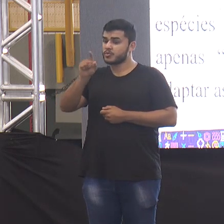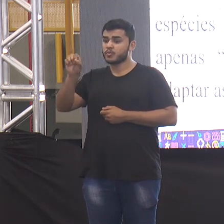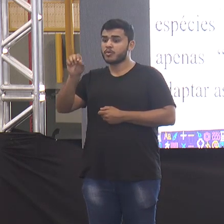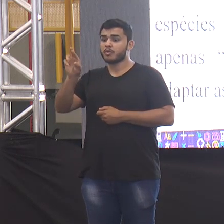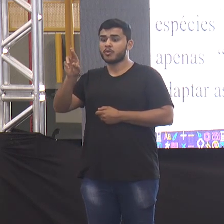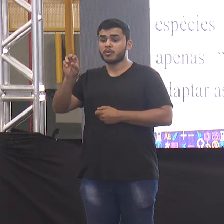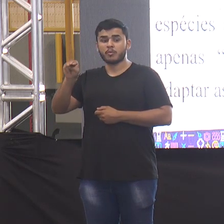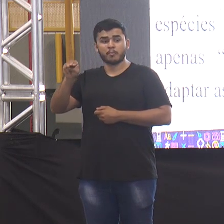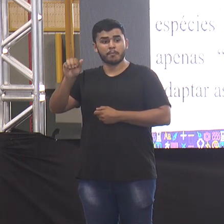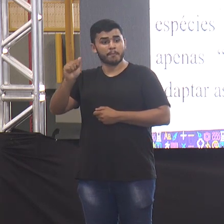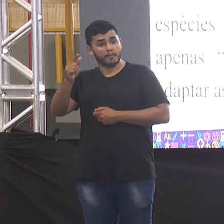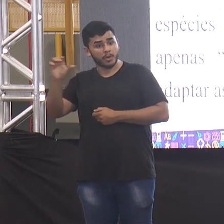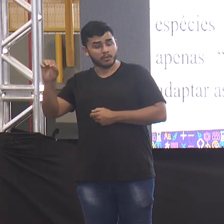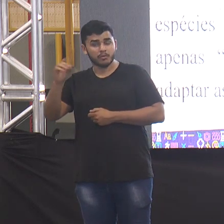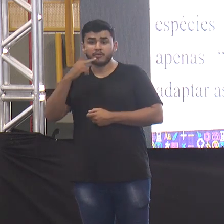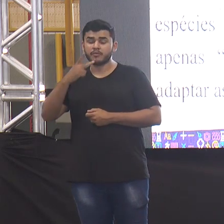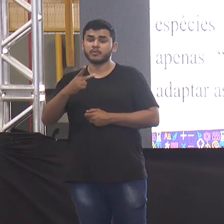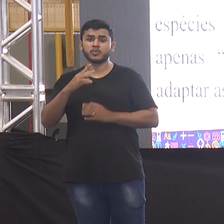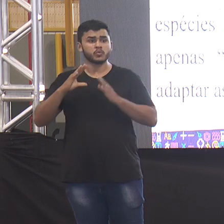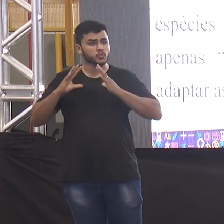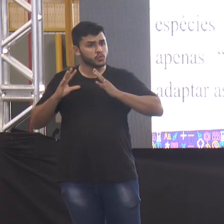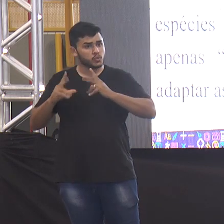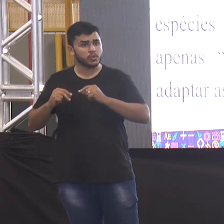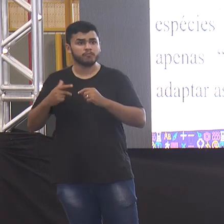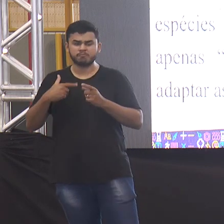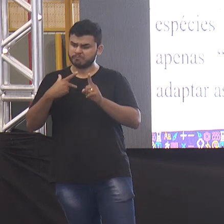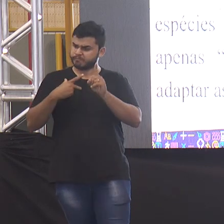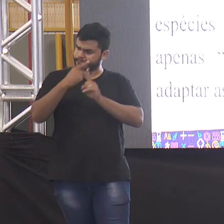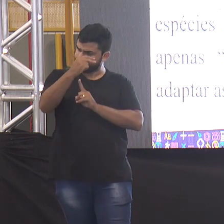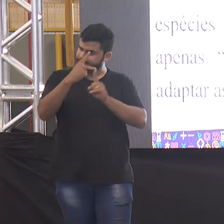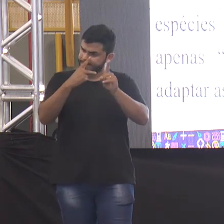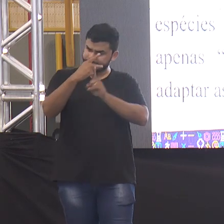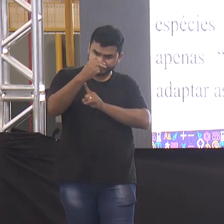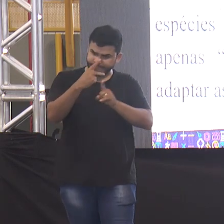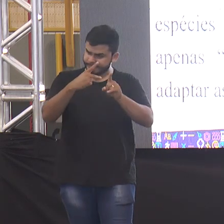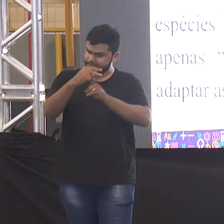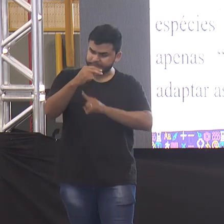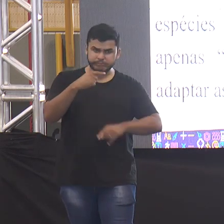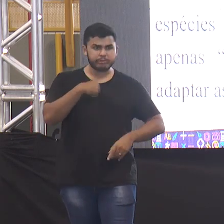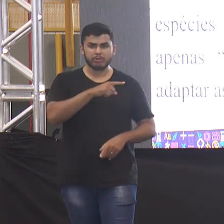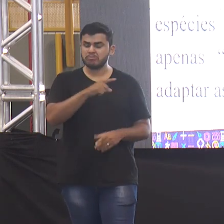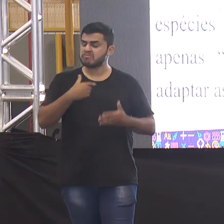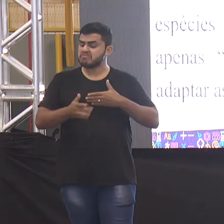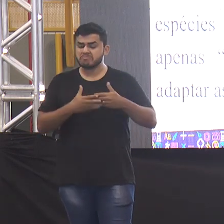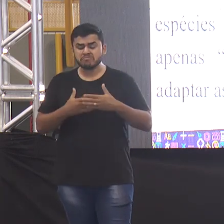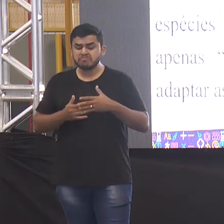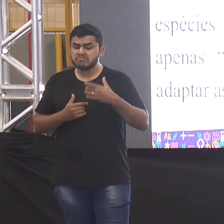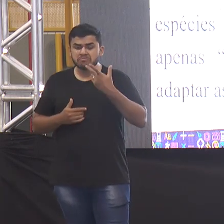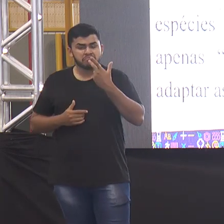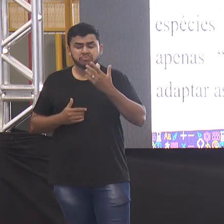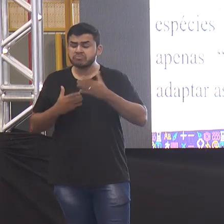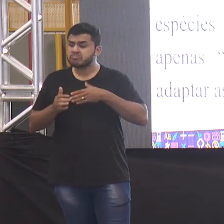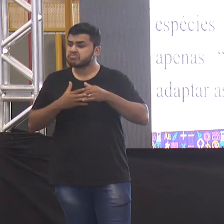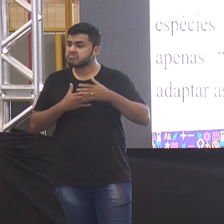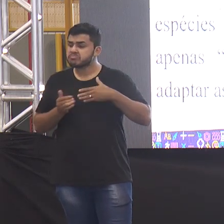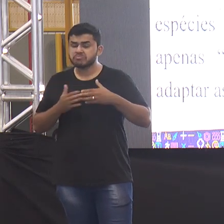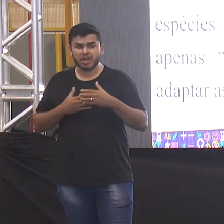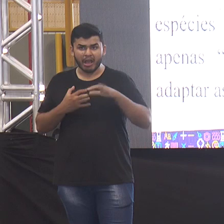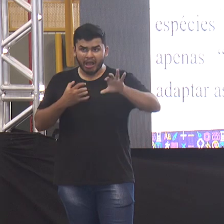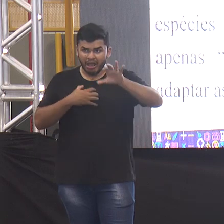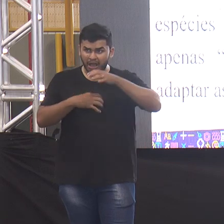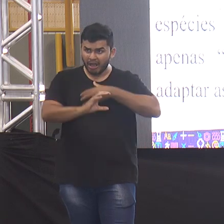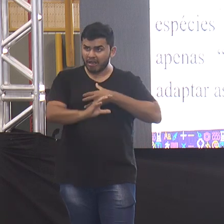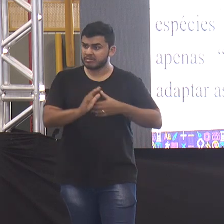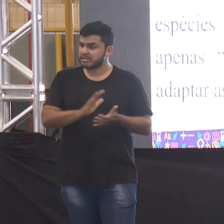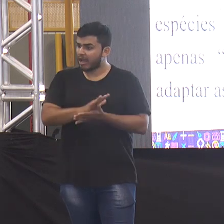precisa fazer para vencer na vida, ele faz. O João Romão não tem escrúpulos. O